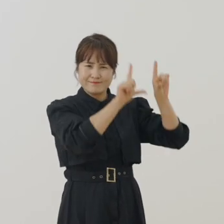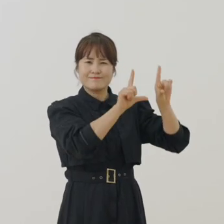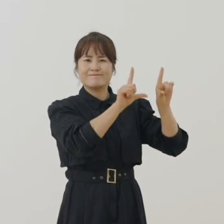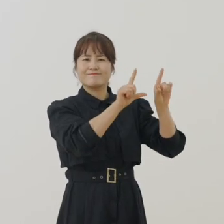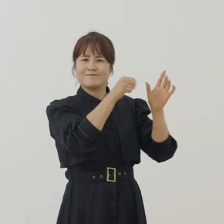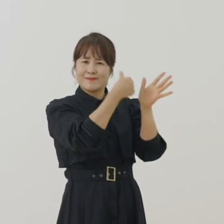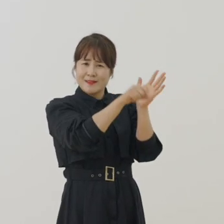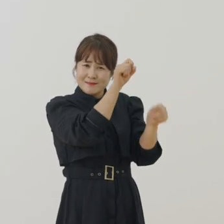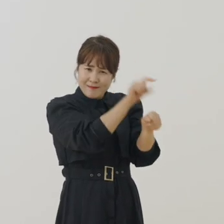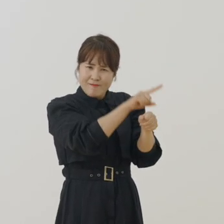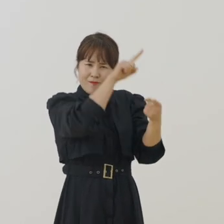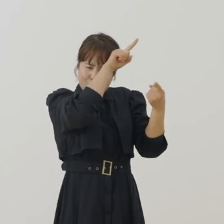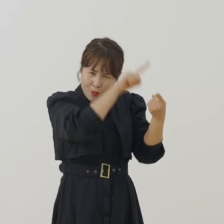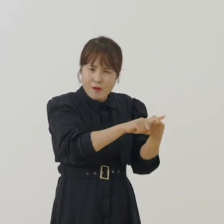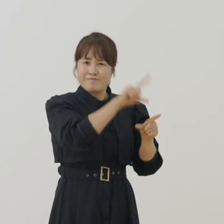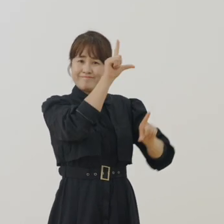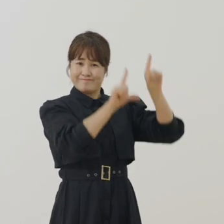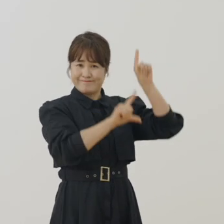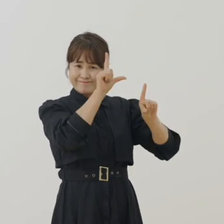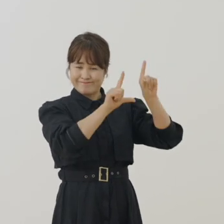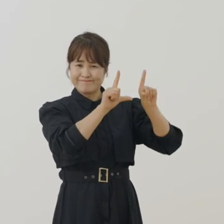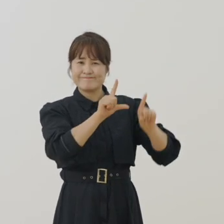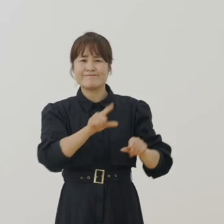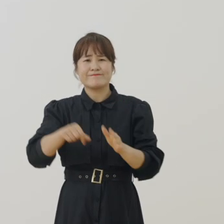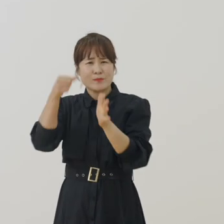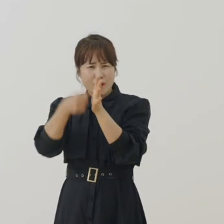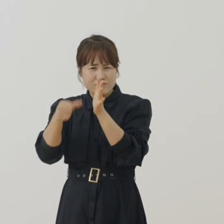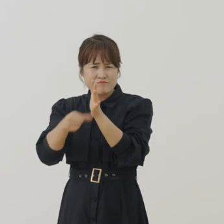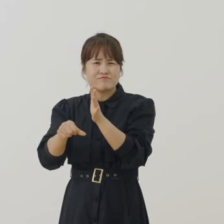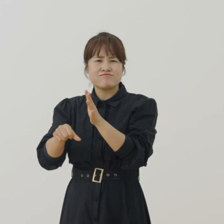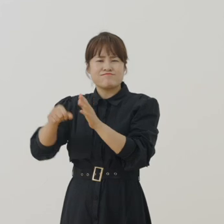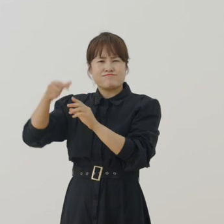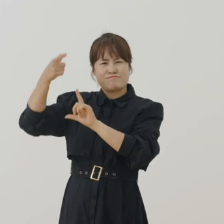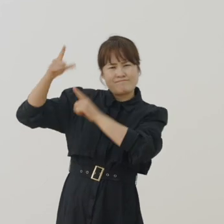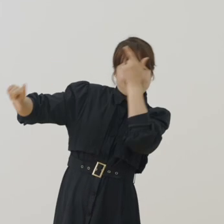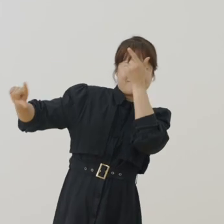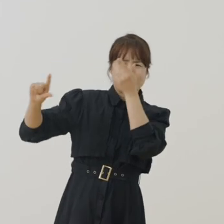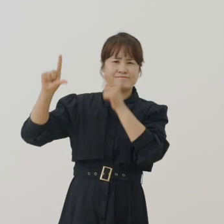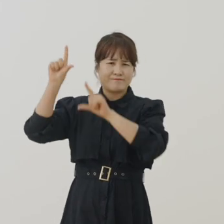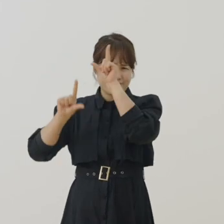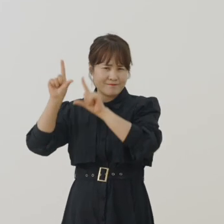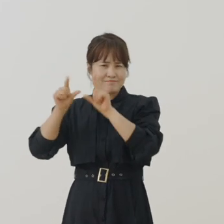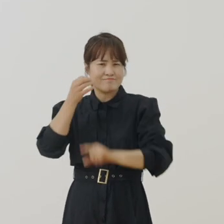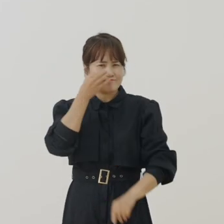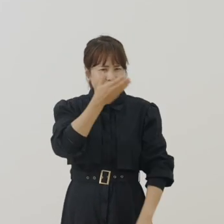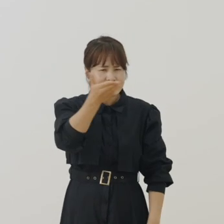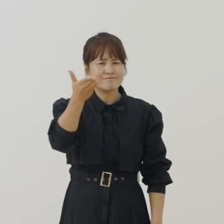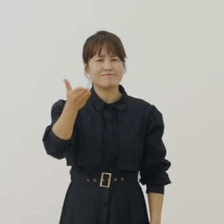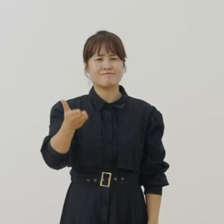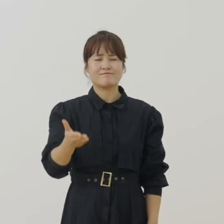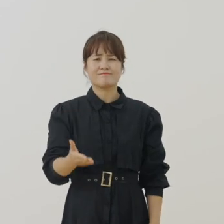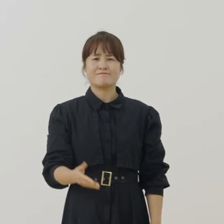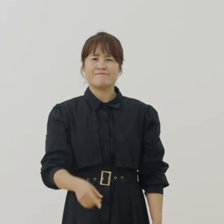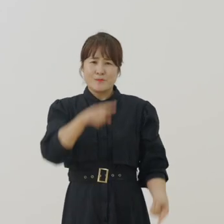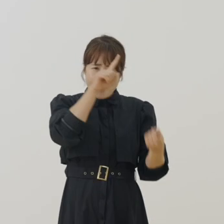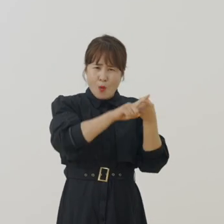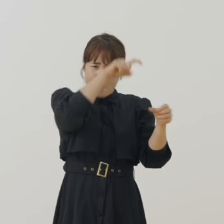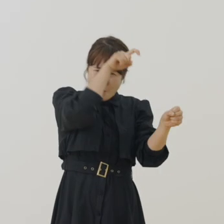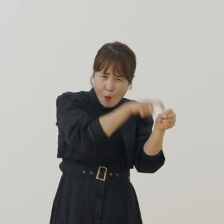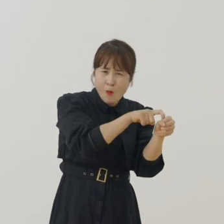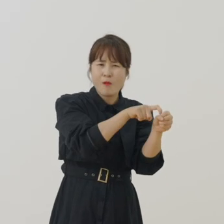적셔서 찍으면 나타내는 모양, 즉 물성 그대로의 모습 혹은 물질이 저항하는 모습 등을